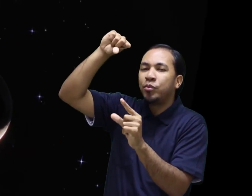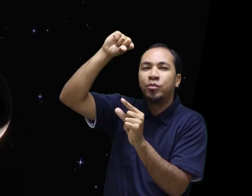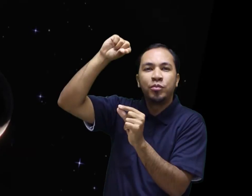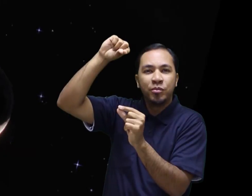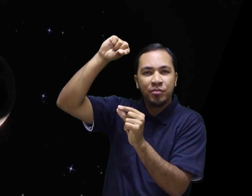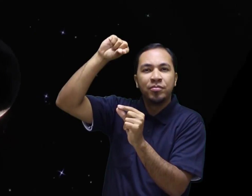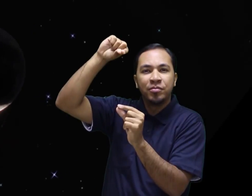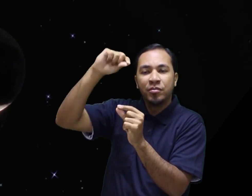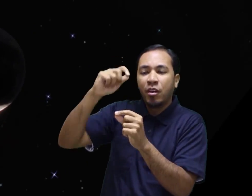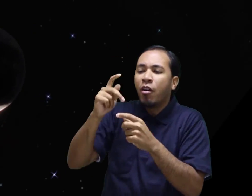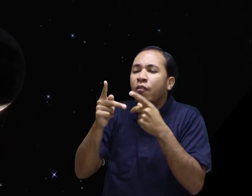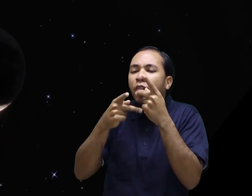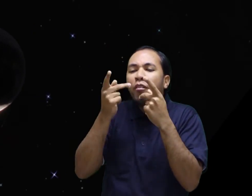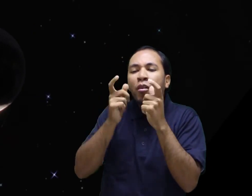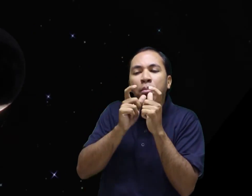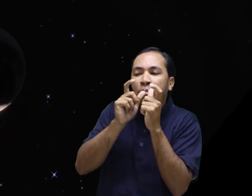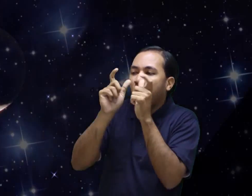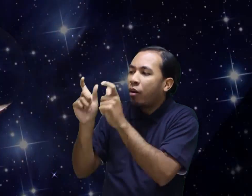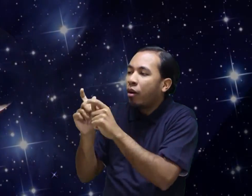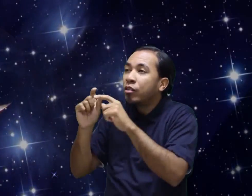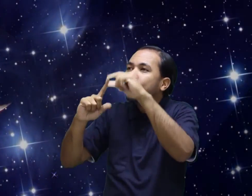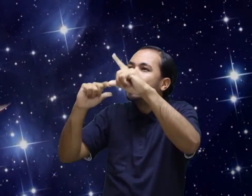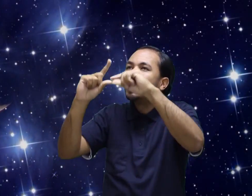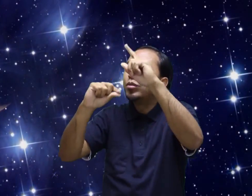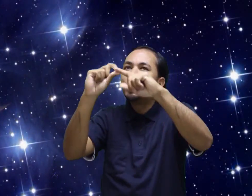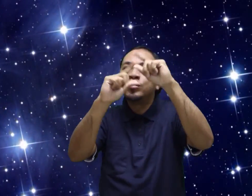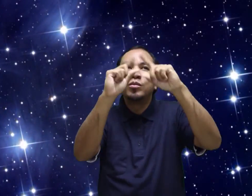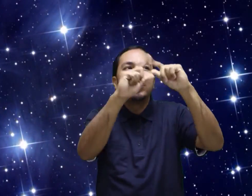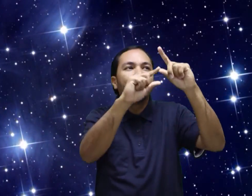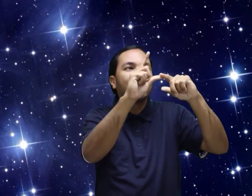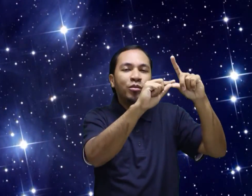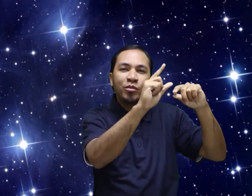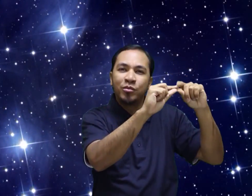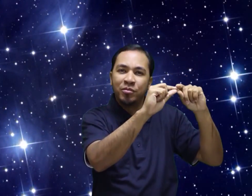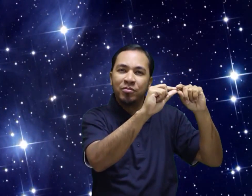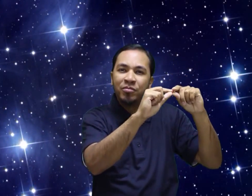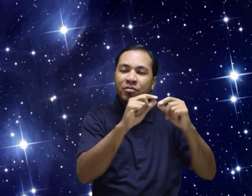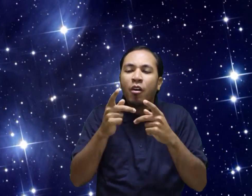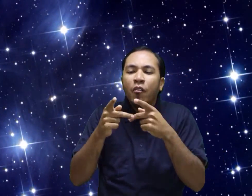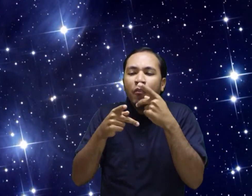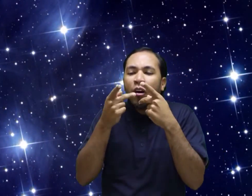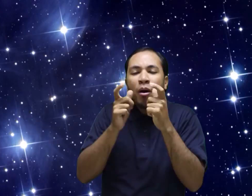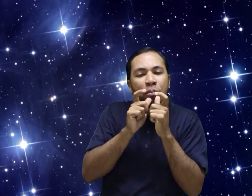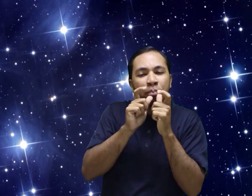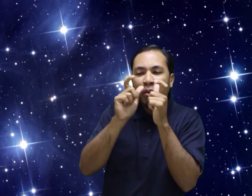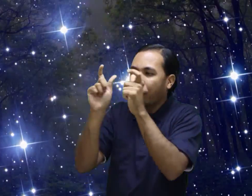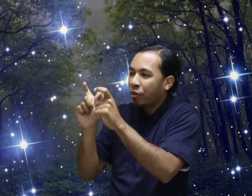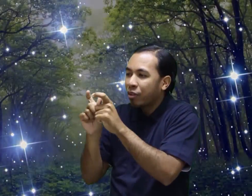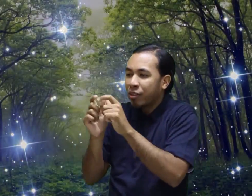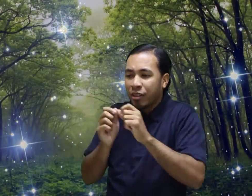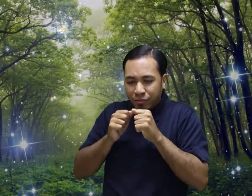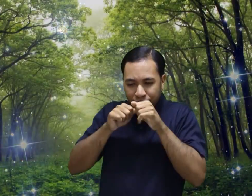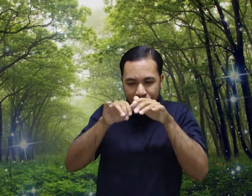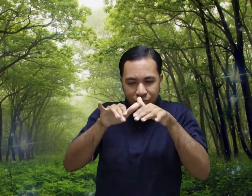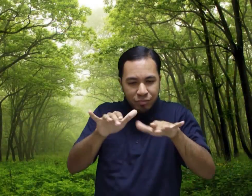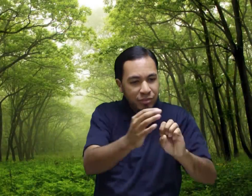formou. Ele falou e as estrelas se formaram. Ele falou e a floresta